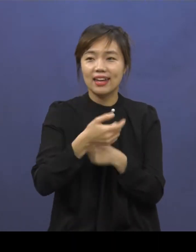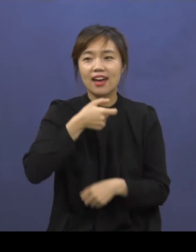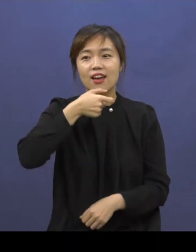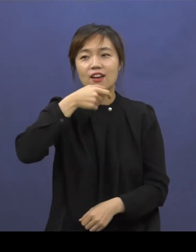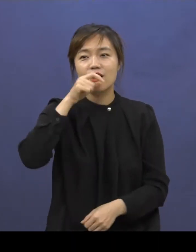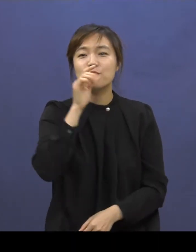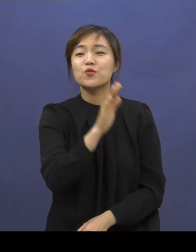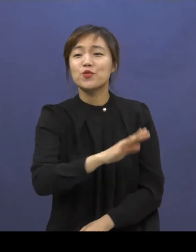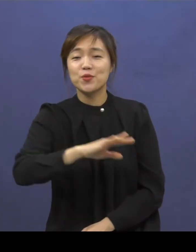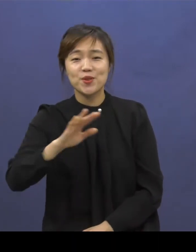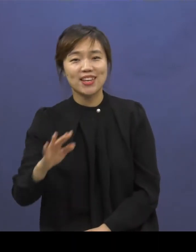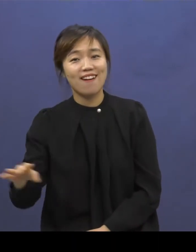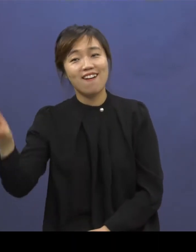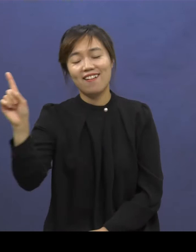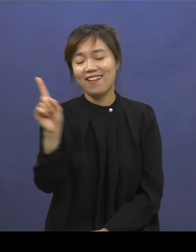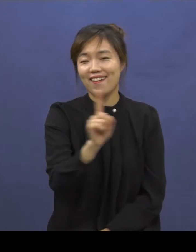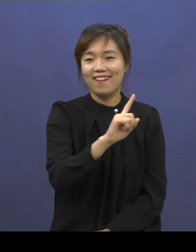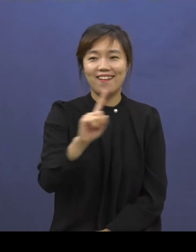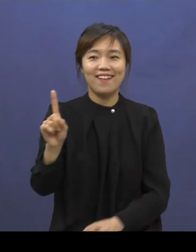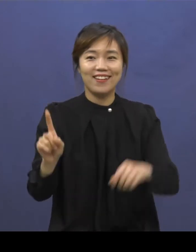은혜의 물결